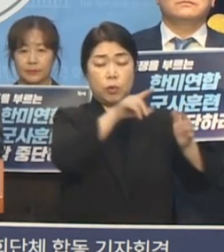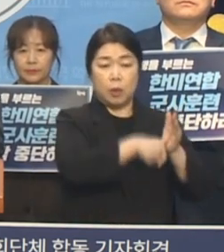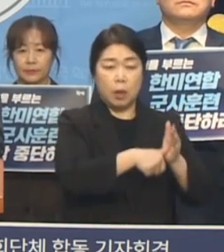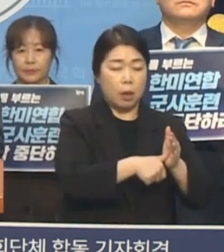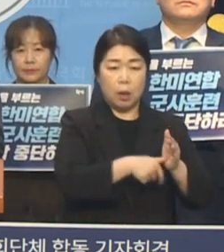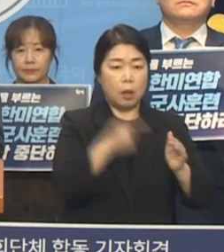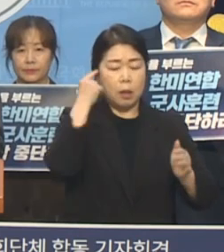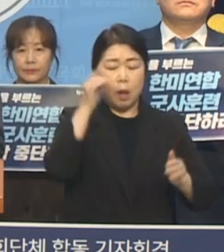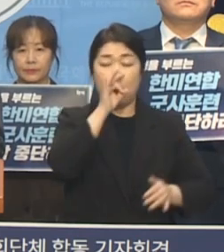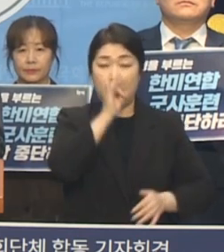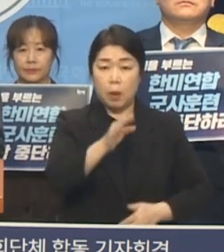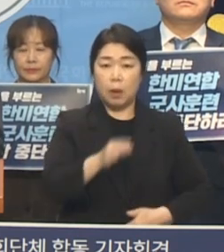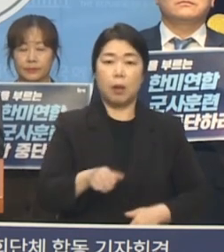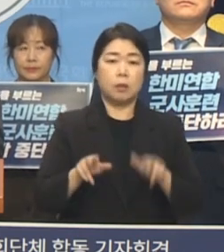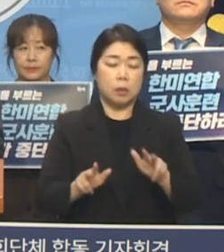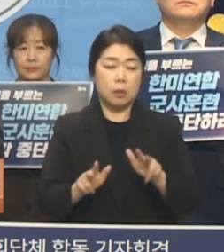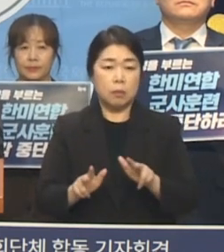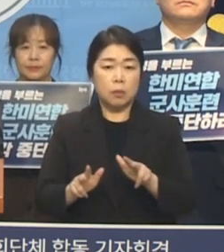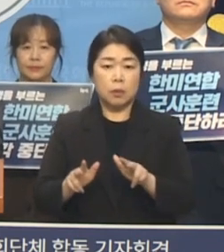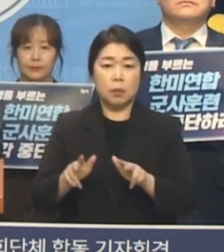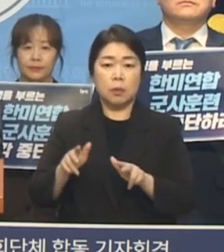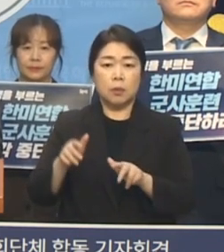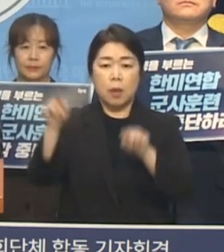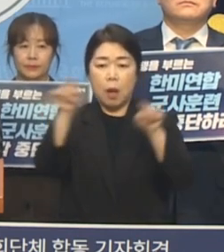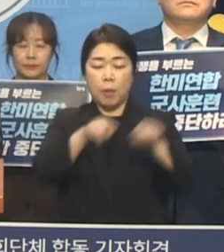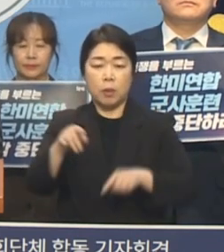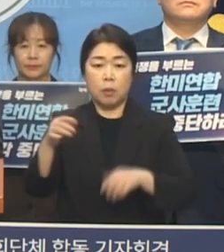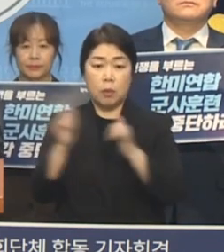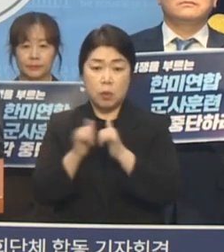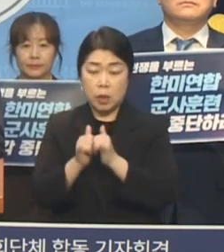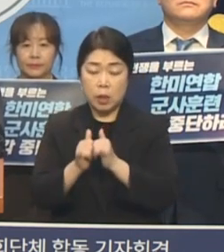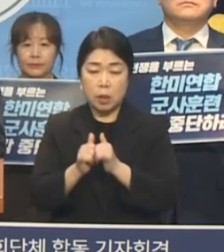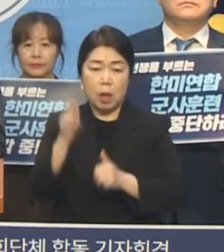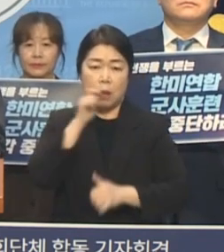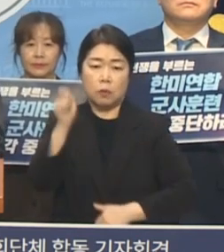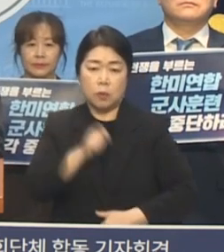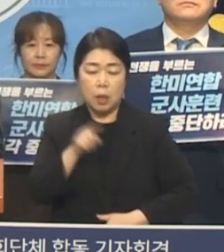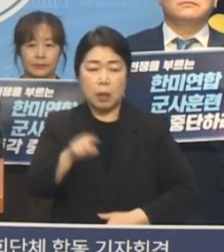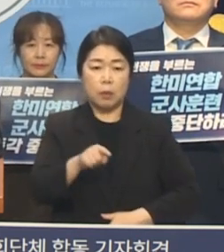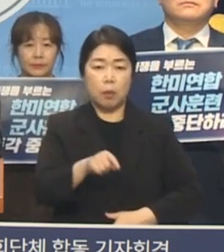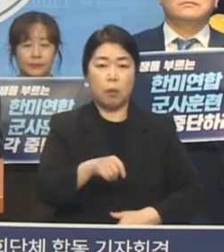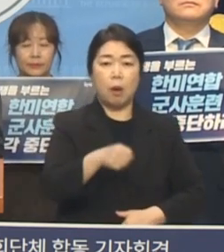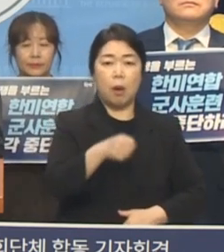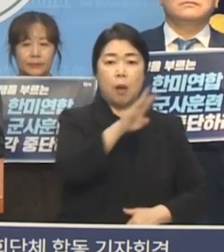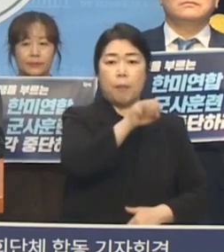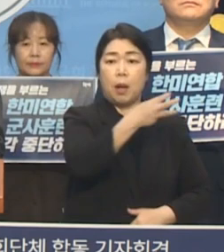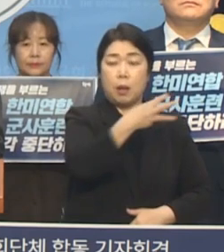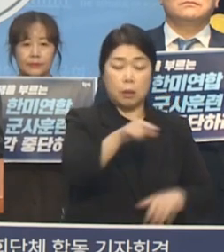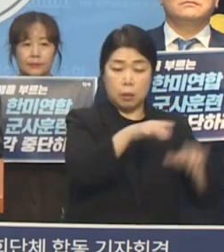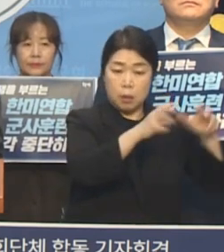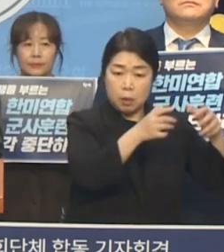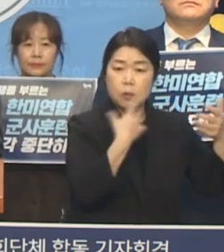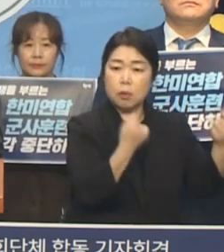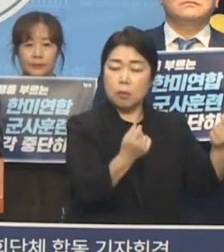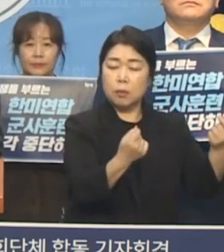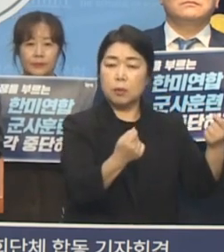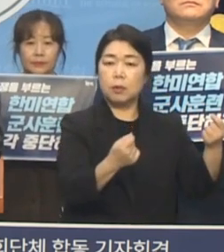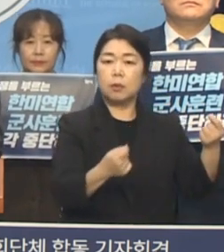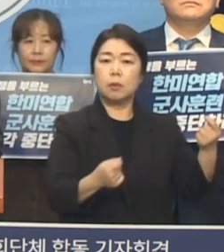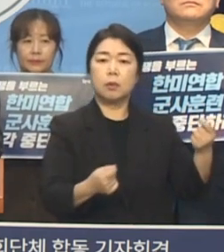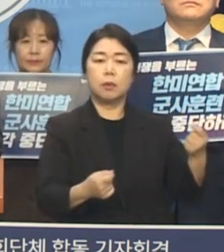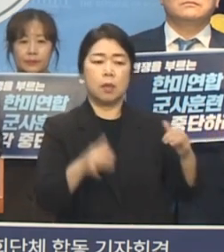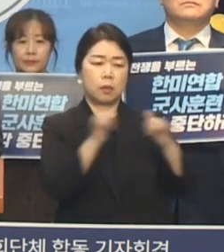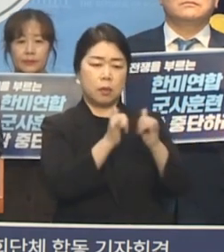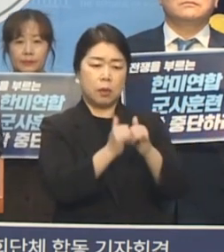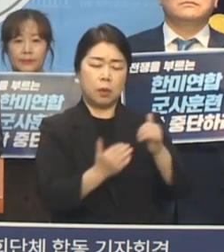전쟁이 이제 우크라이나, 팔레스타인과 같은 먼 나라 이야기가 아니라 바로 우리의 현실로 다가오고